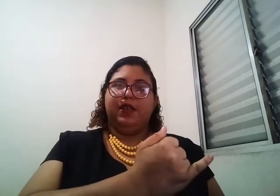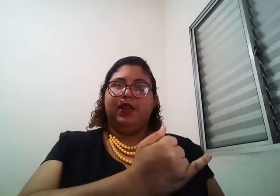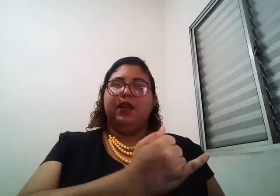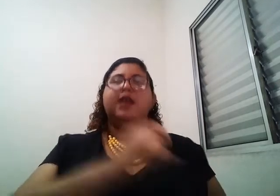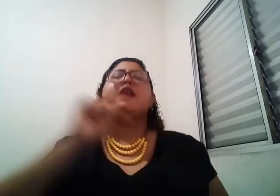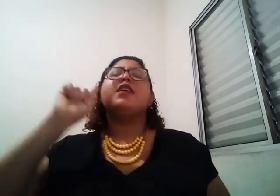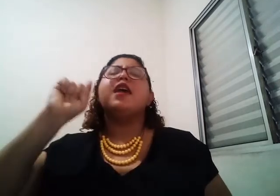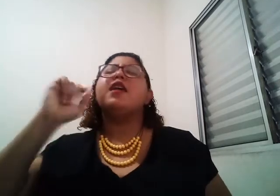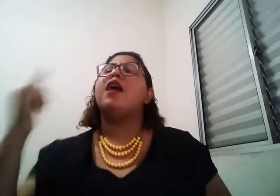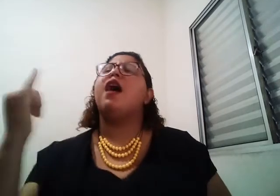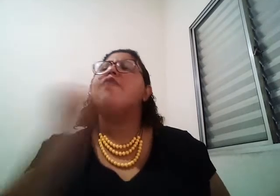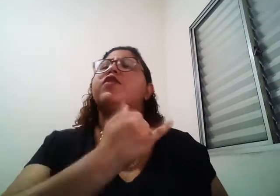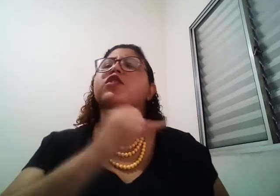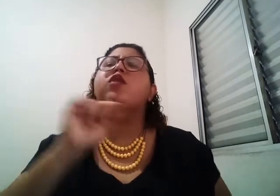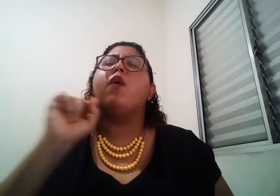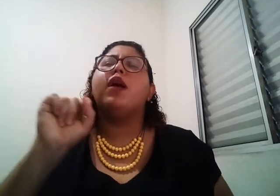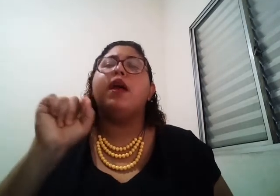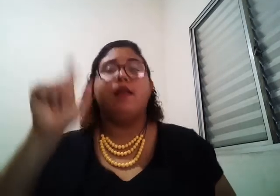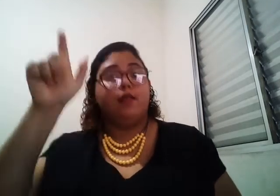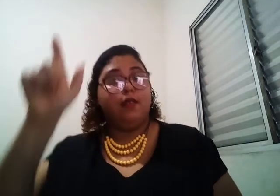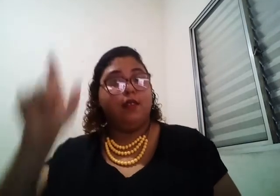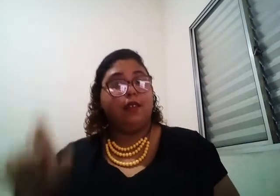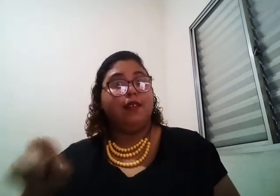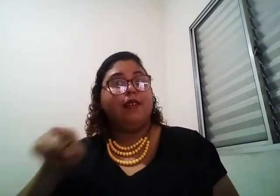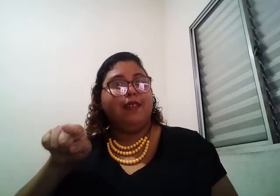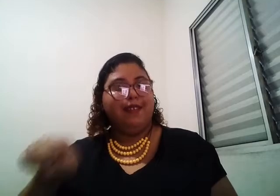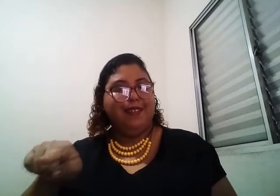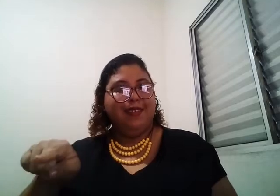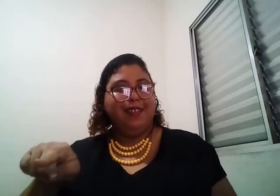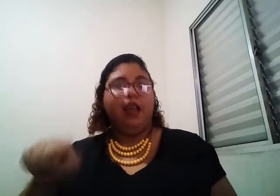quem? A Maria. Percebam?